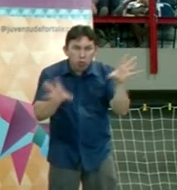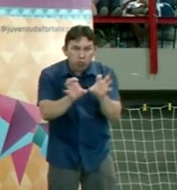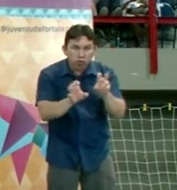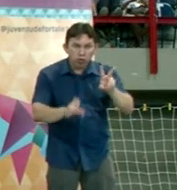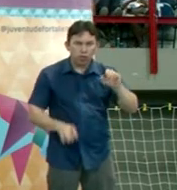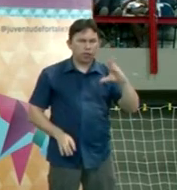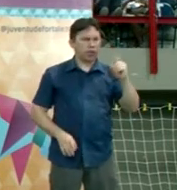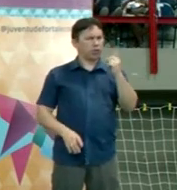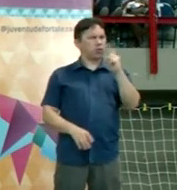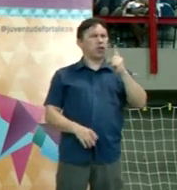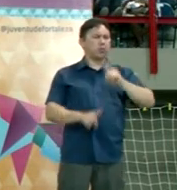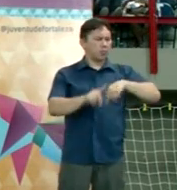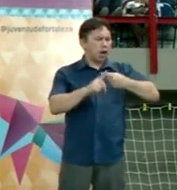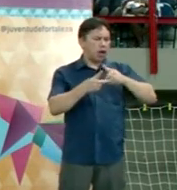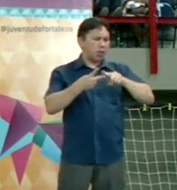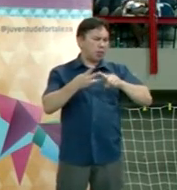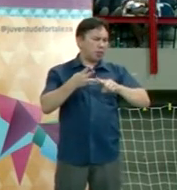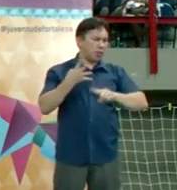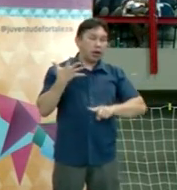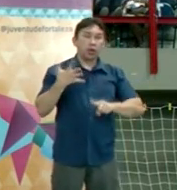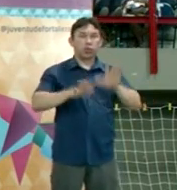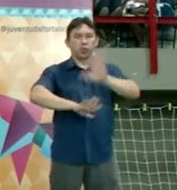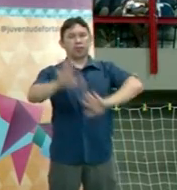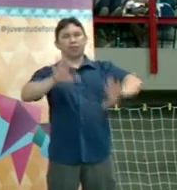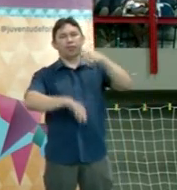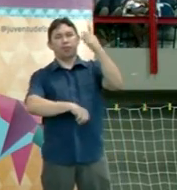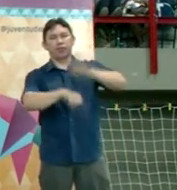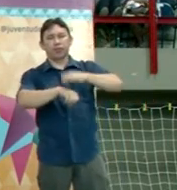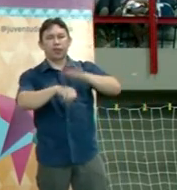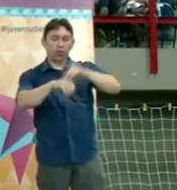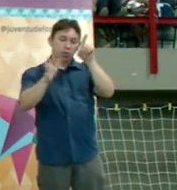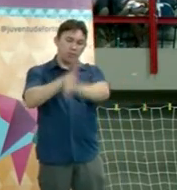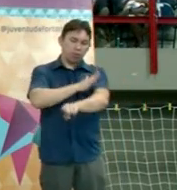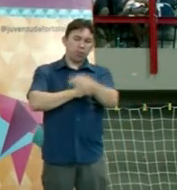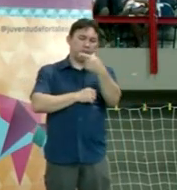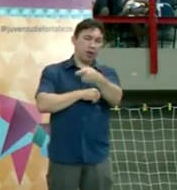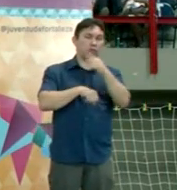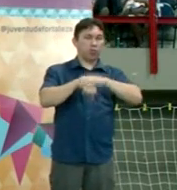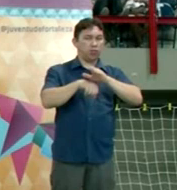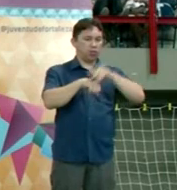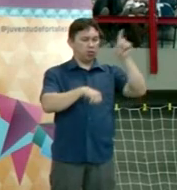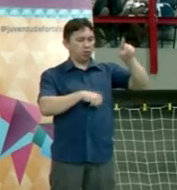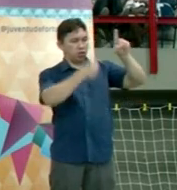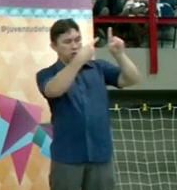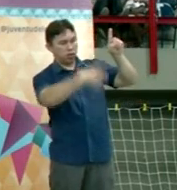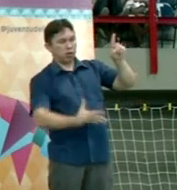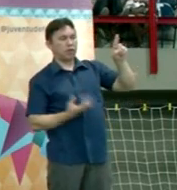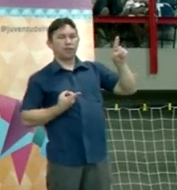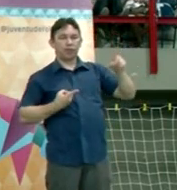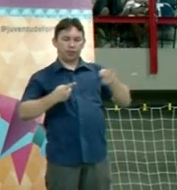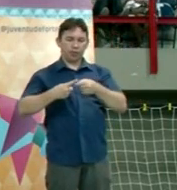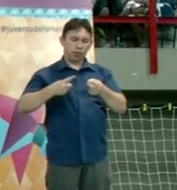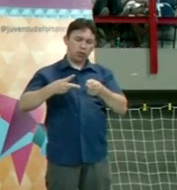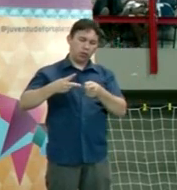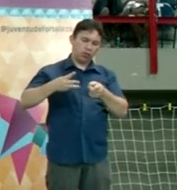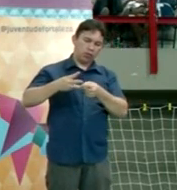bem? Agora, muito cuidado com itens desse tipo, eu disse. Ele faz 4 afirmações sobre